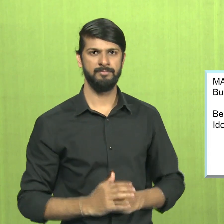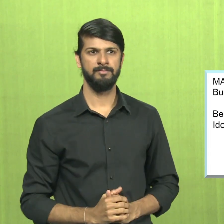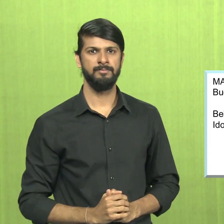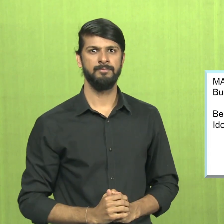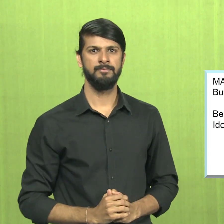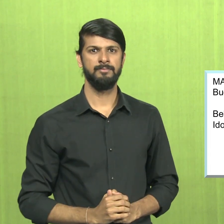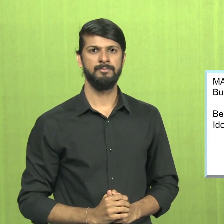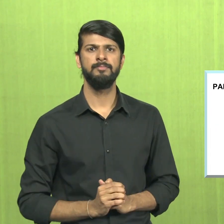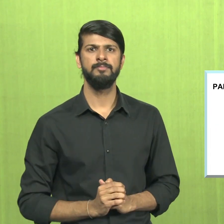या ना हो